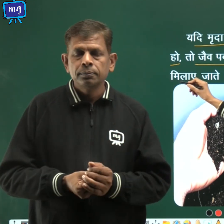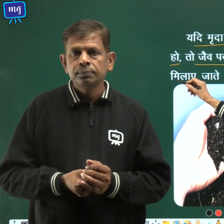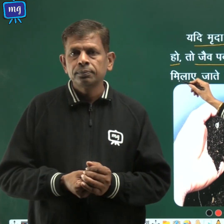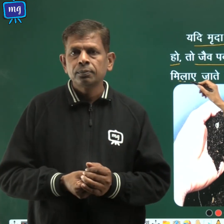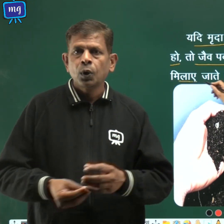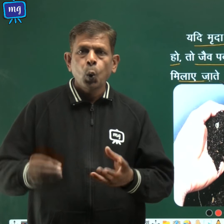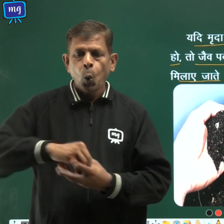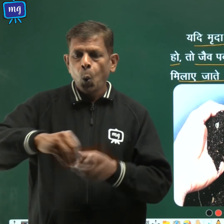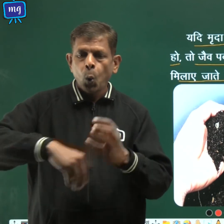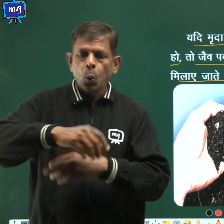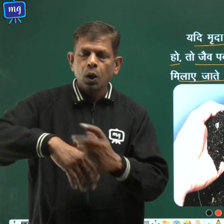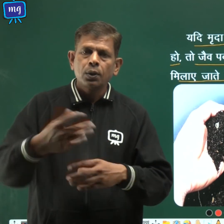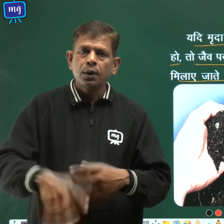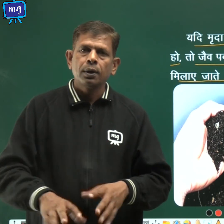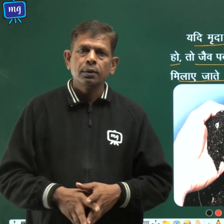मिलाए जाते हैं।